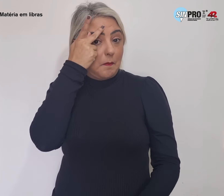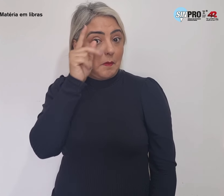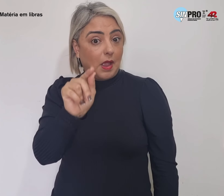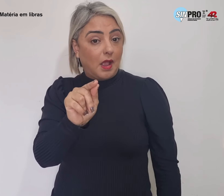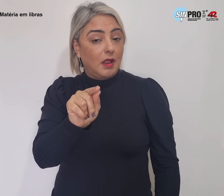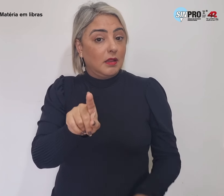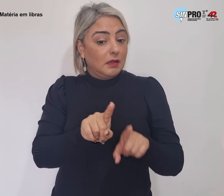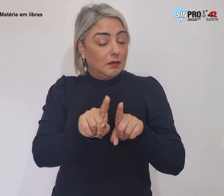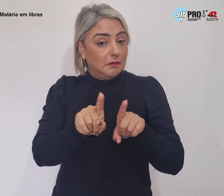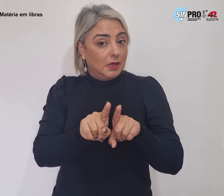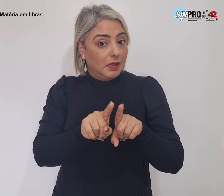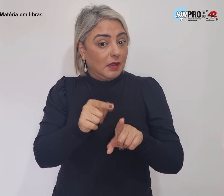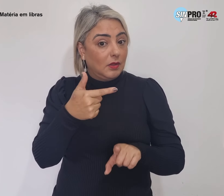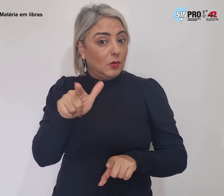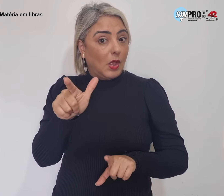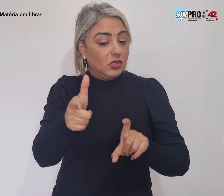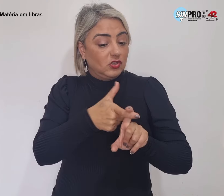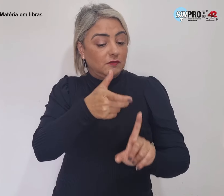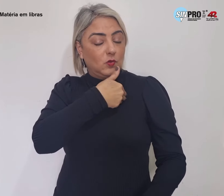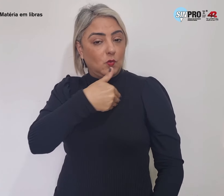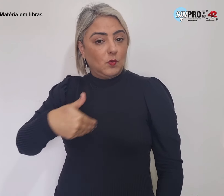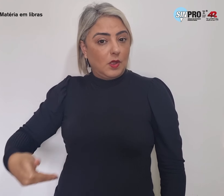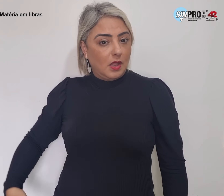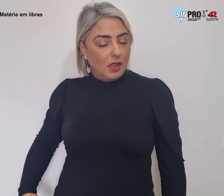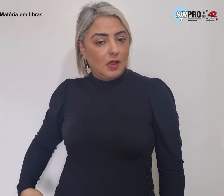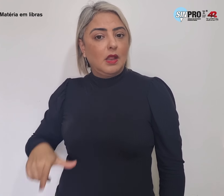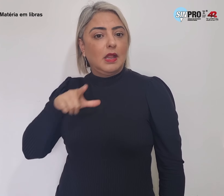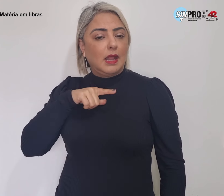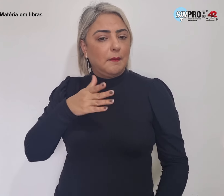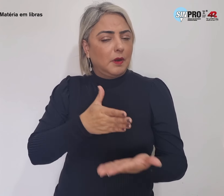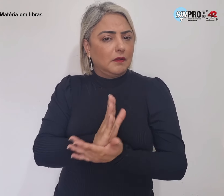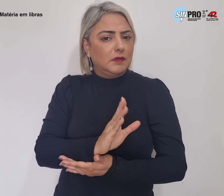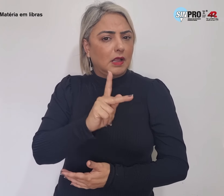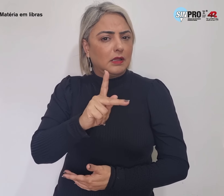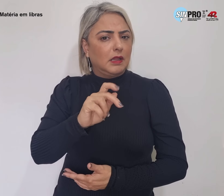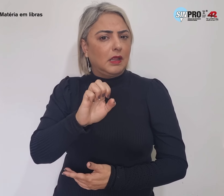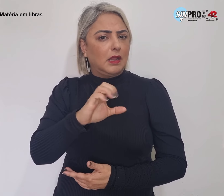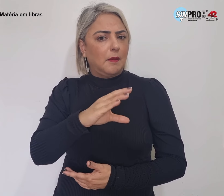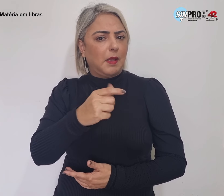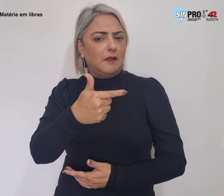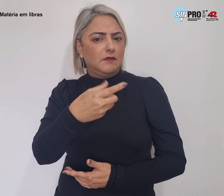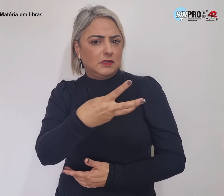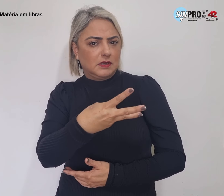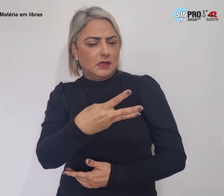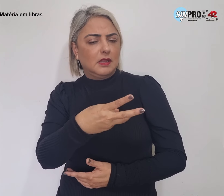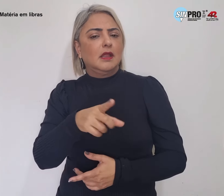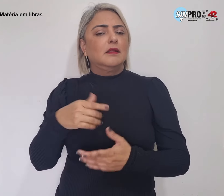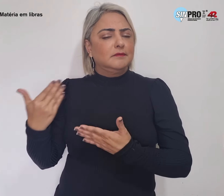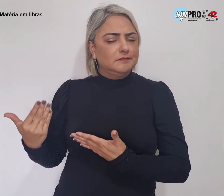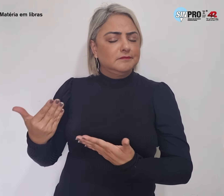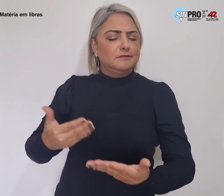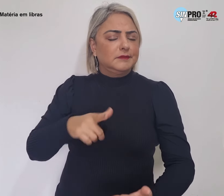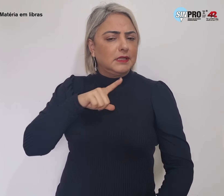questão dos precatórios, a aprovação da PEC 23 traz riscos para todo o